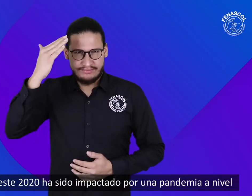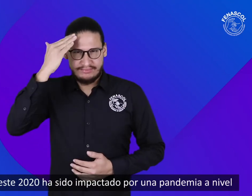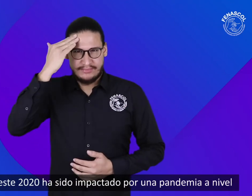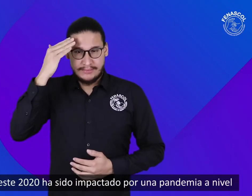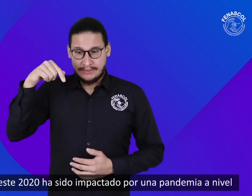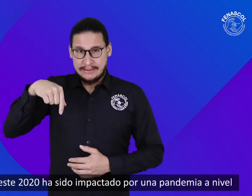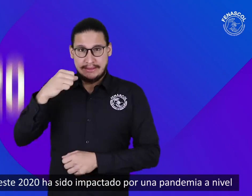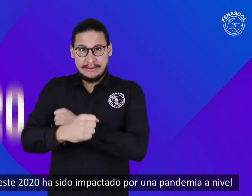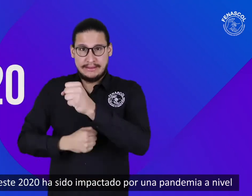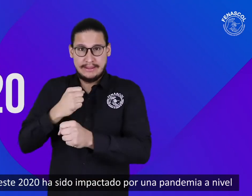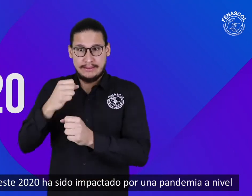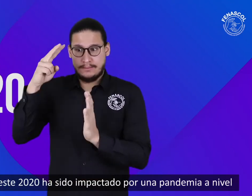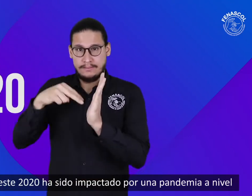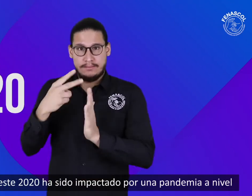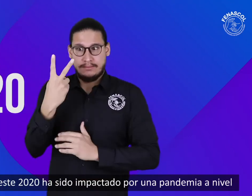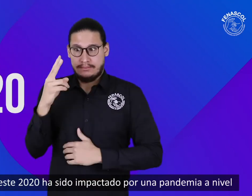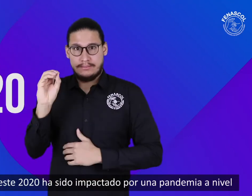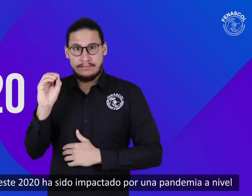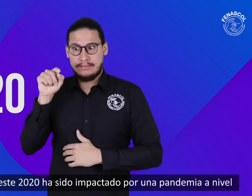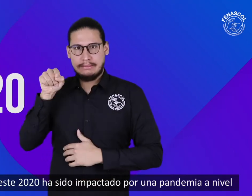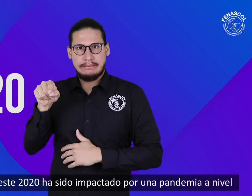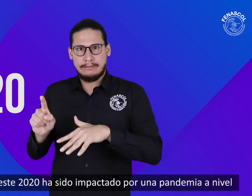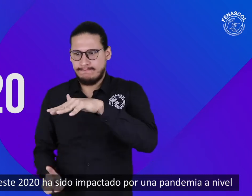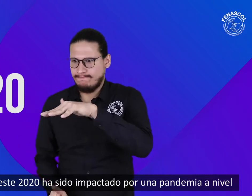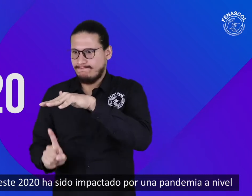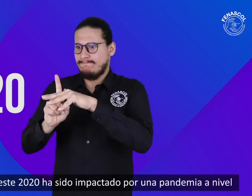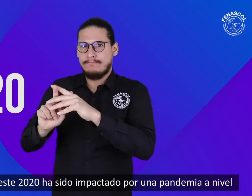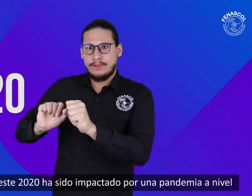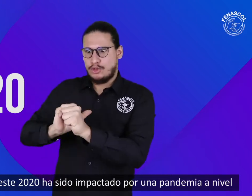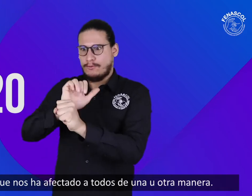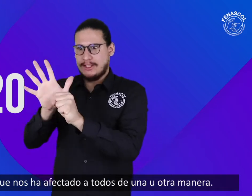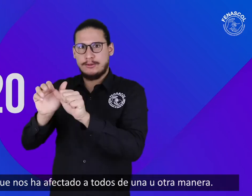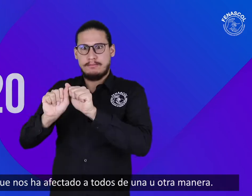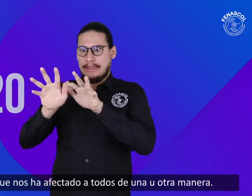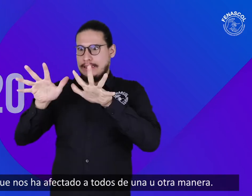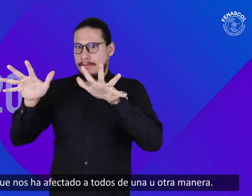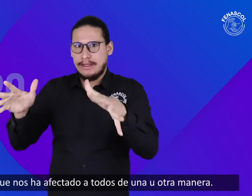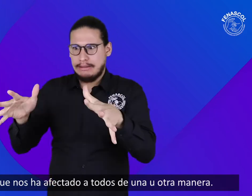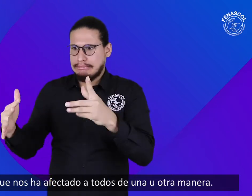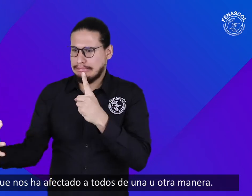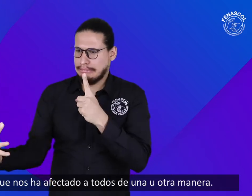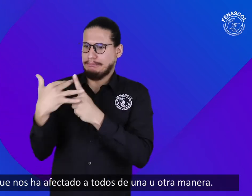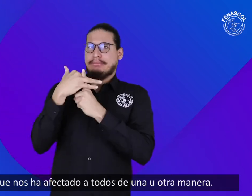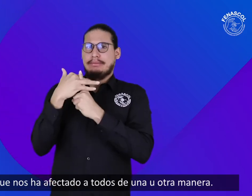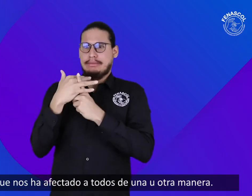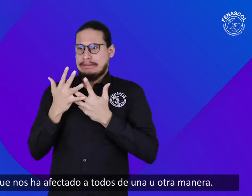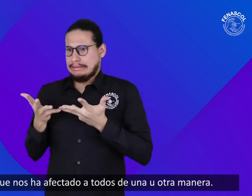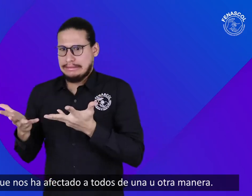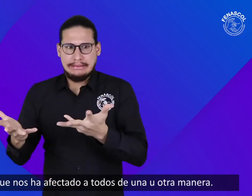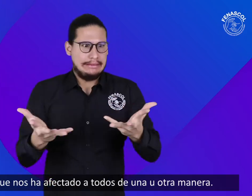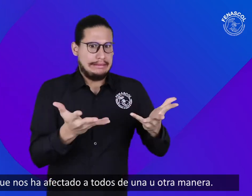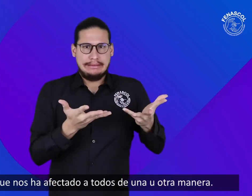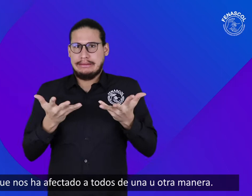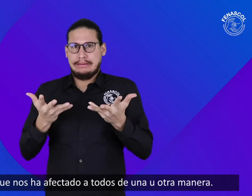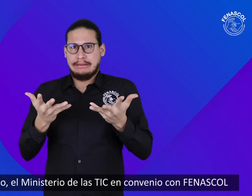Como saben, este 2020 ha sido impactado por una pandemia a nivel mundial que nos ha afectado a todos de una u otra